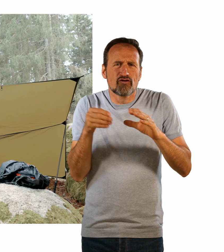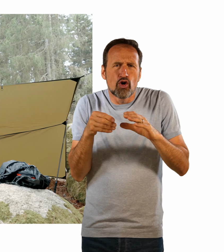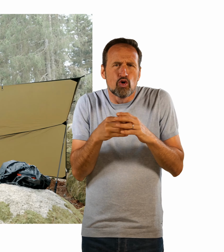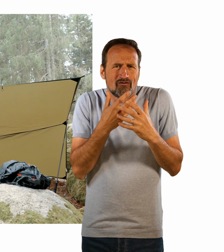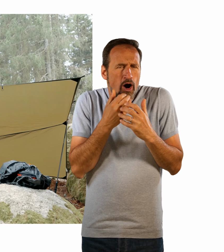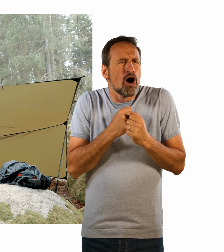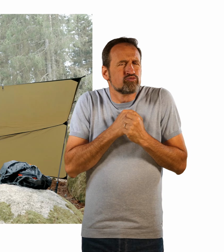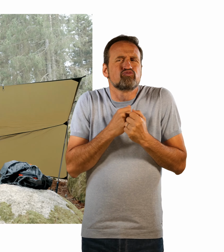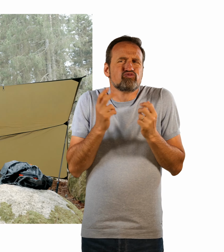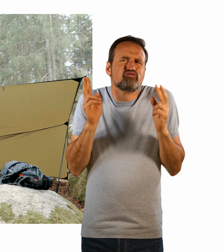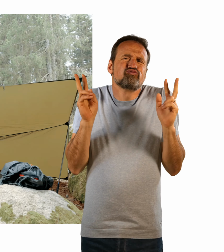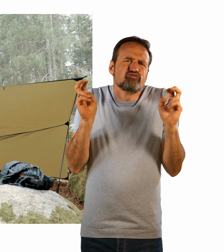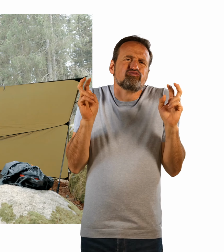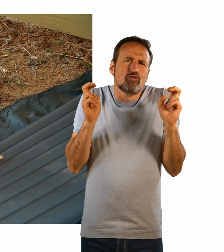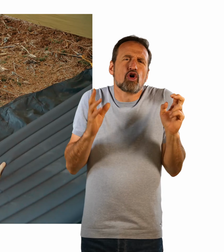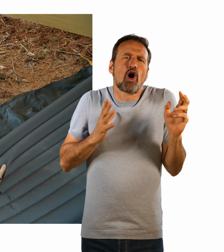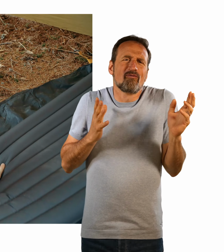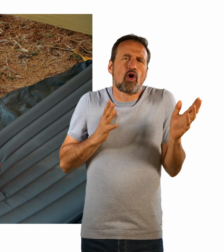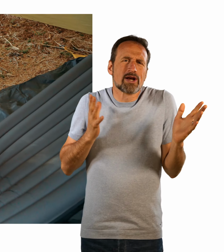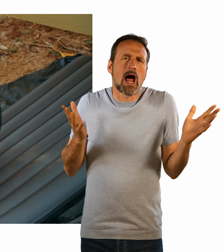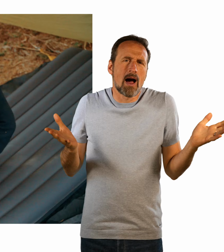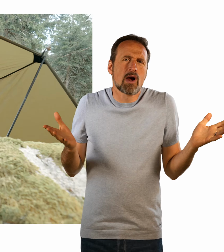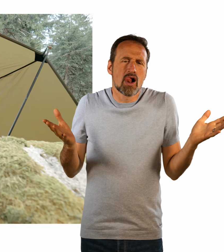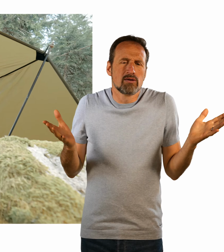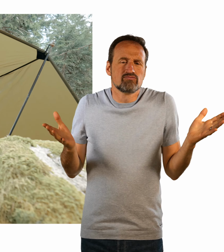solltest vielleicht mal Probe legen, weil du merkst, ne? Ach, natsch.